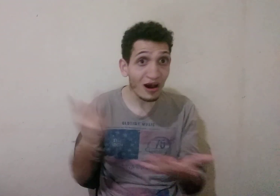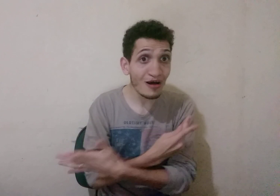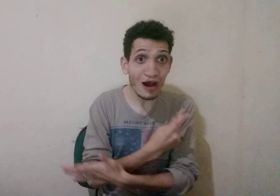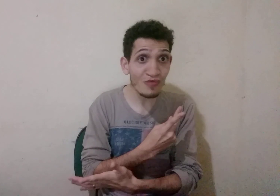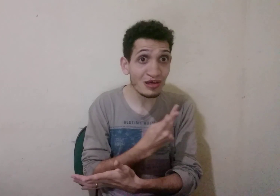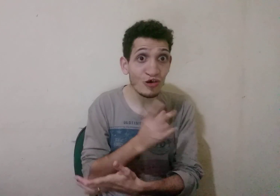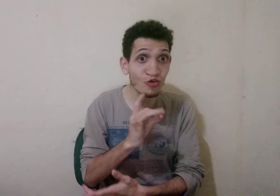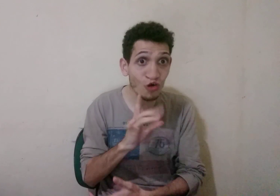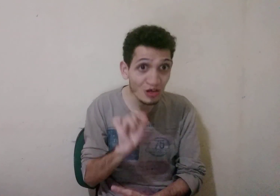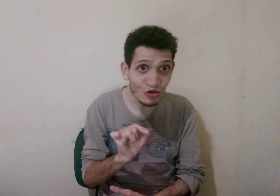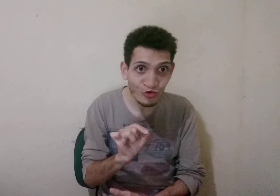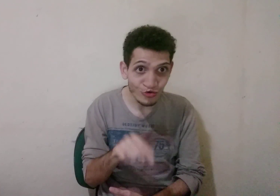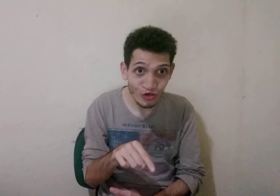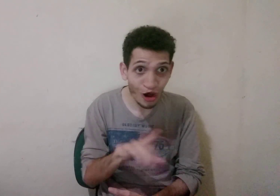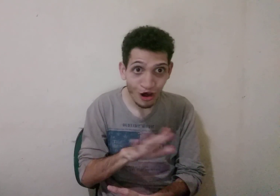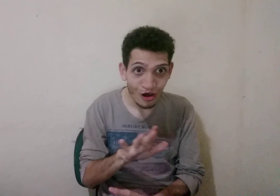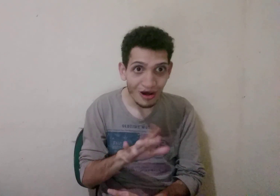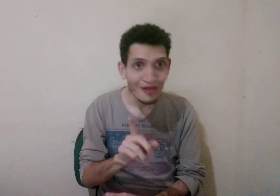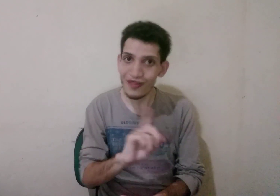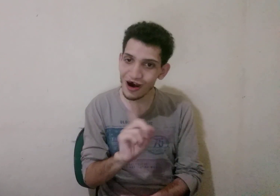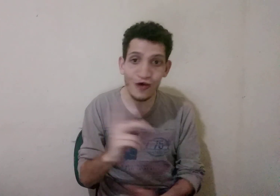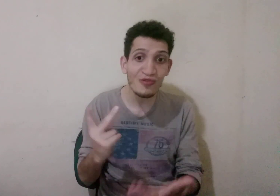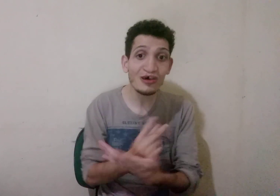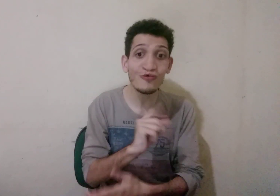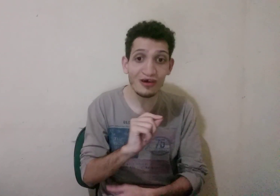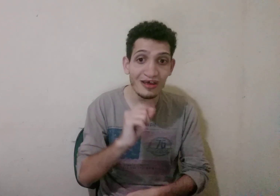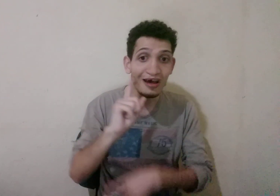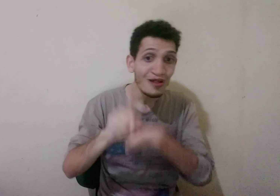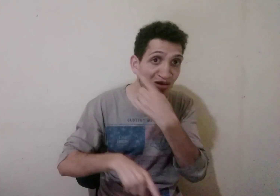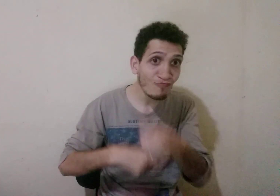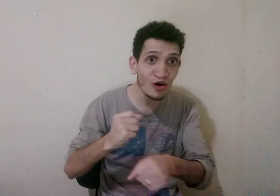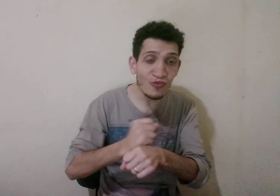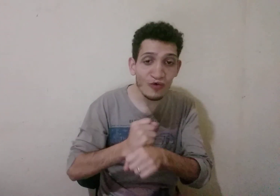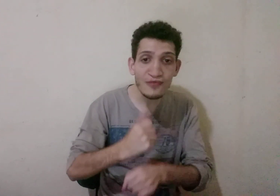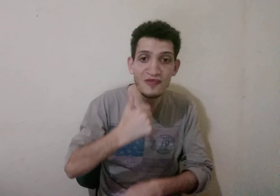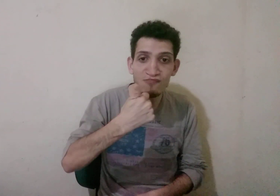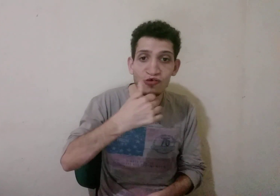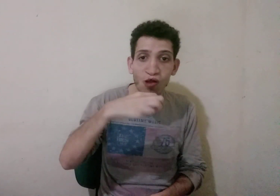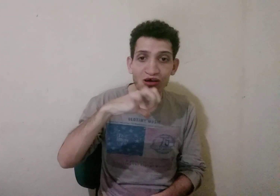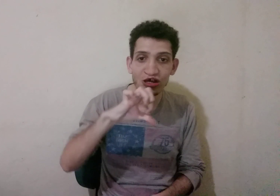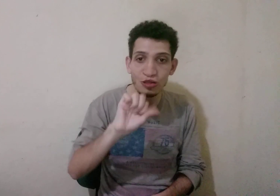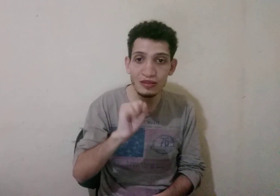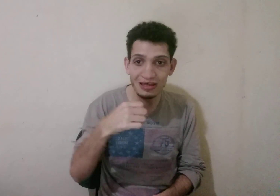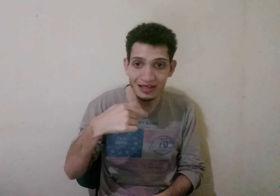não só isso? Só? Não, aconteceu o quê? Depois, no ano de 1987,